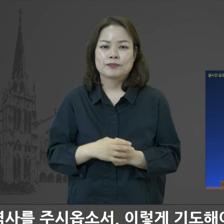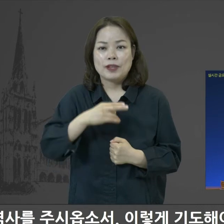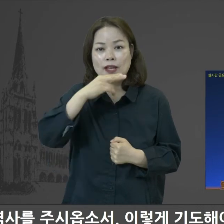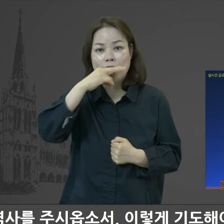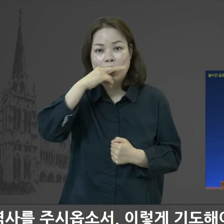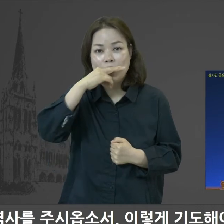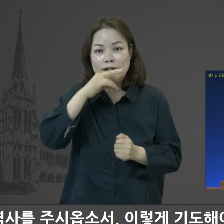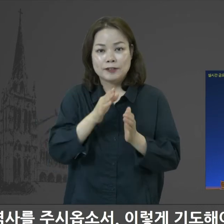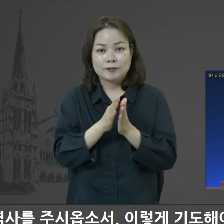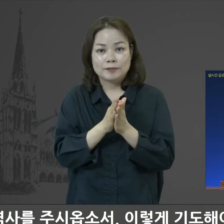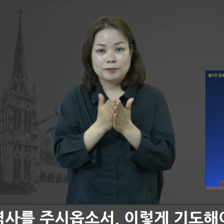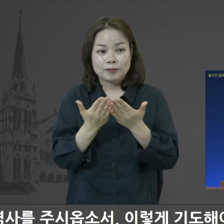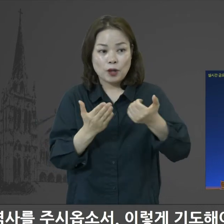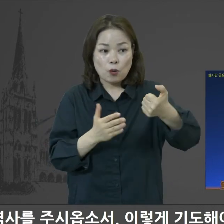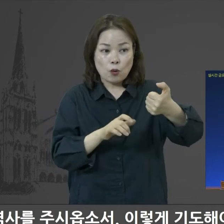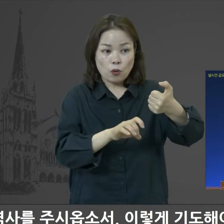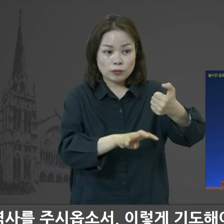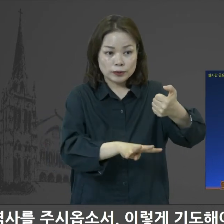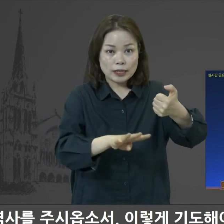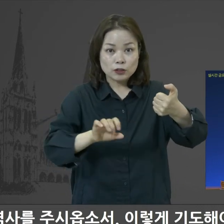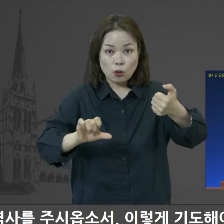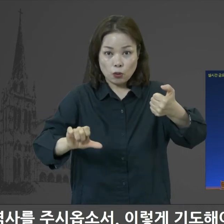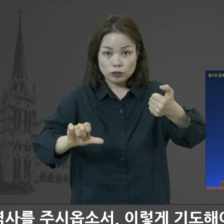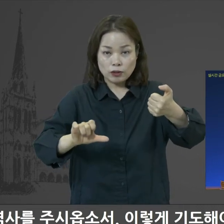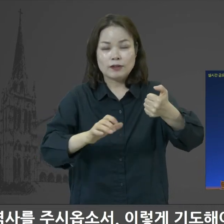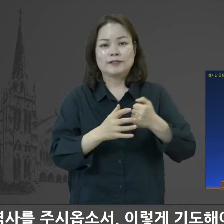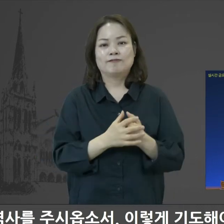이사야서 50장입니다. 4절과 5절 말씀.